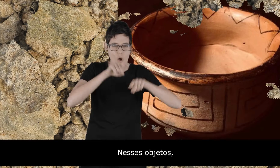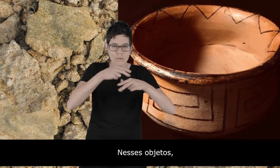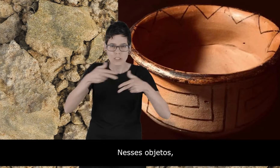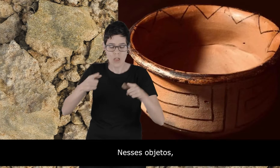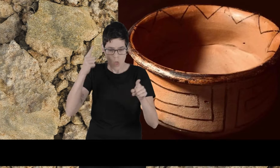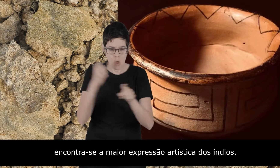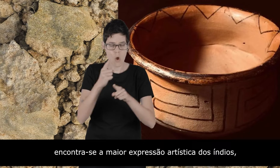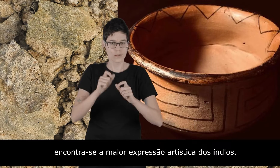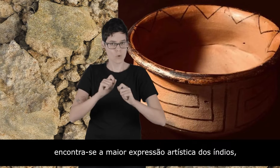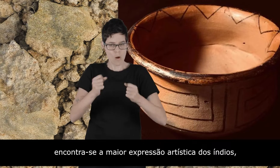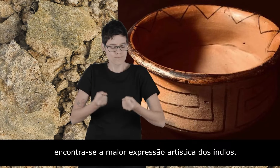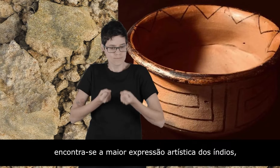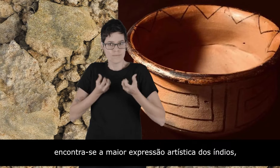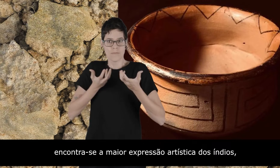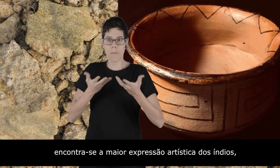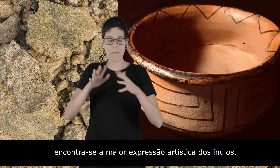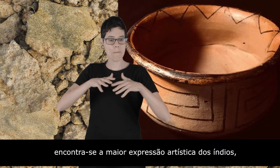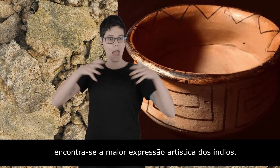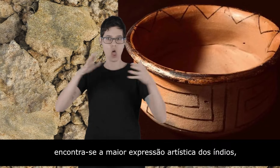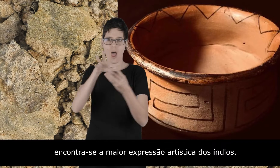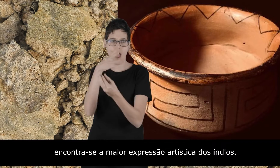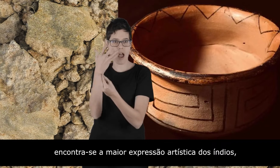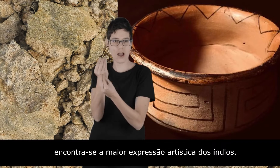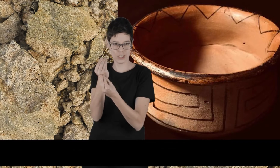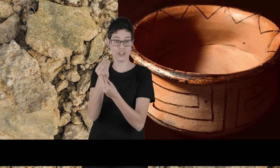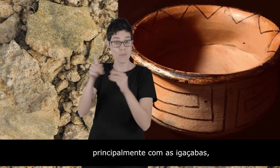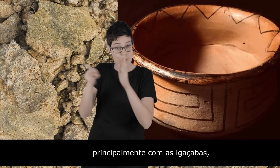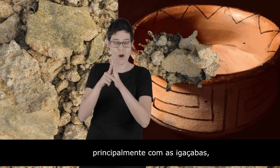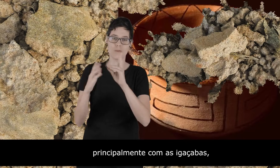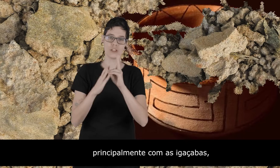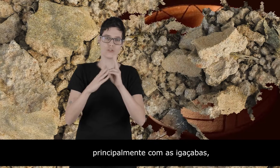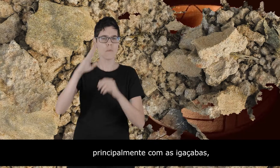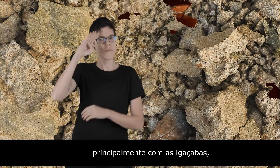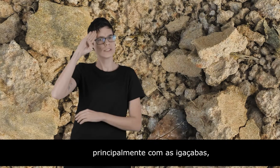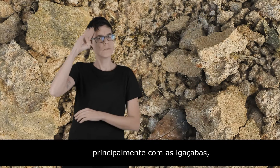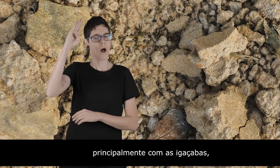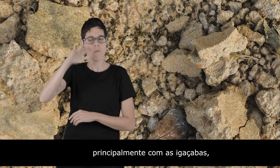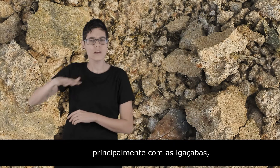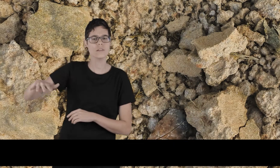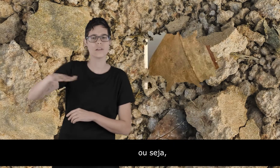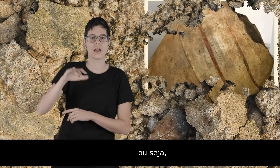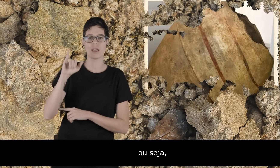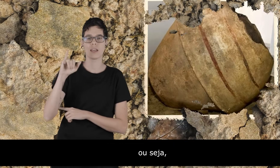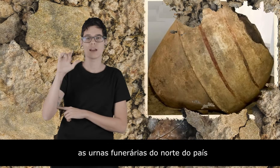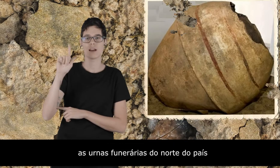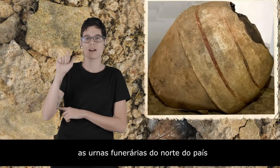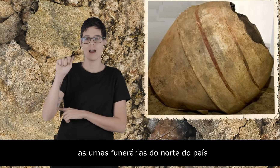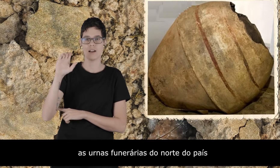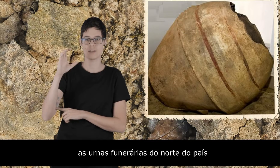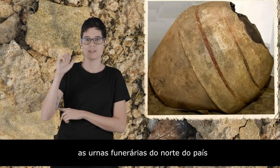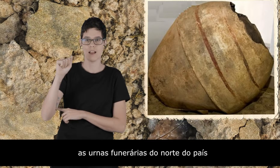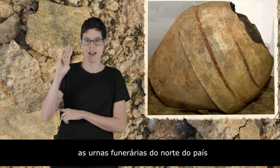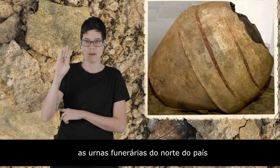Nesses objetos, encontra-se a maior expressão artística dos índios, principalmente com as igaçabas, ou seja, as